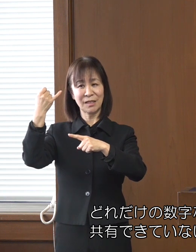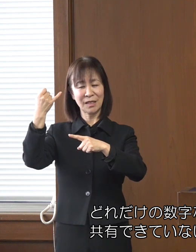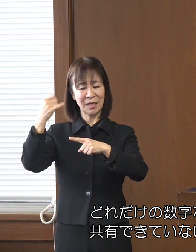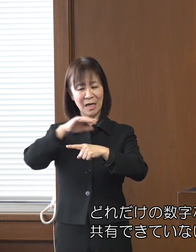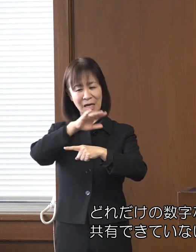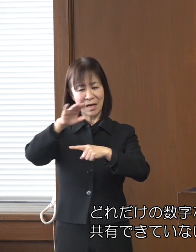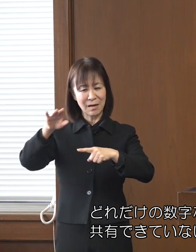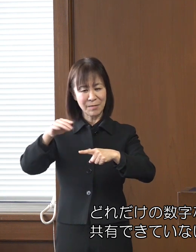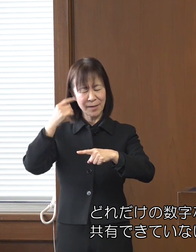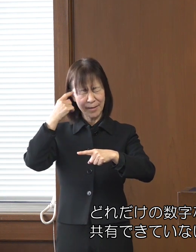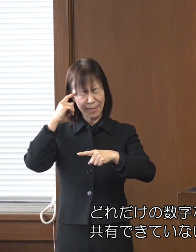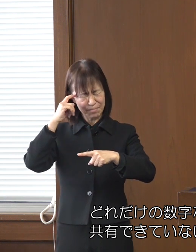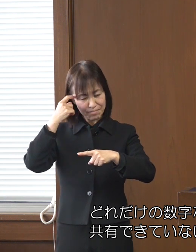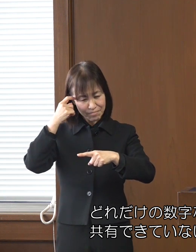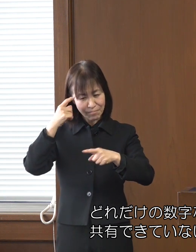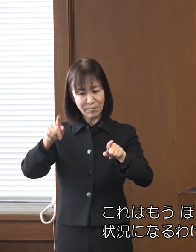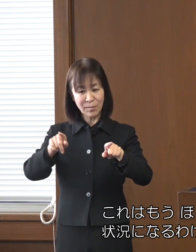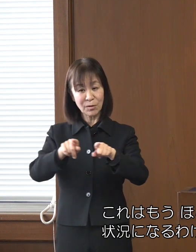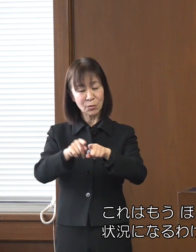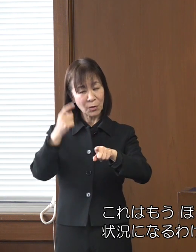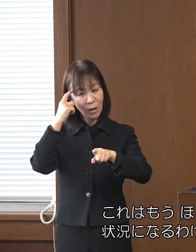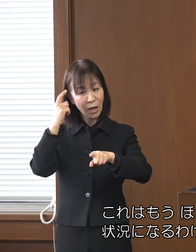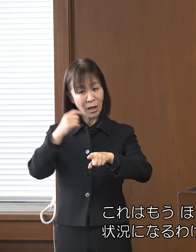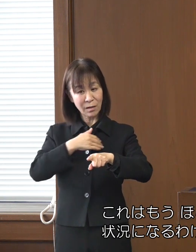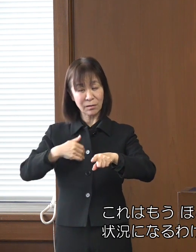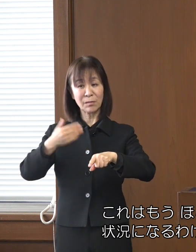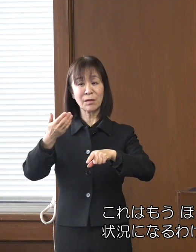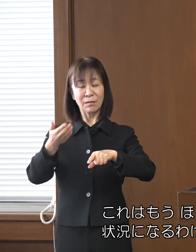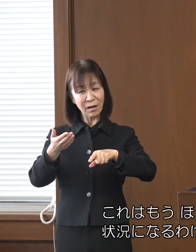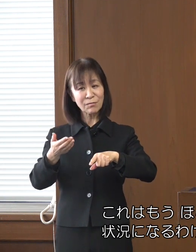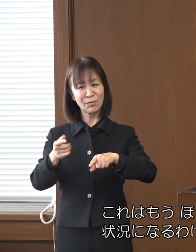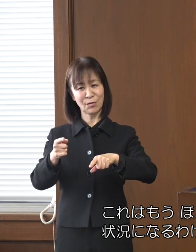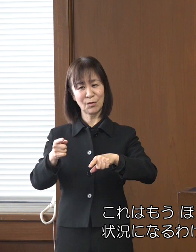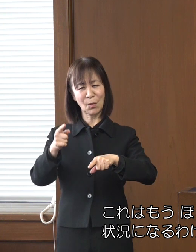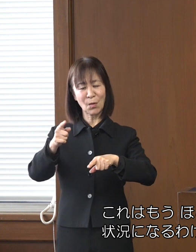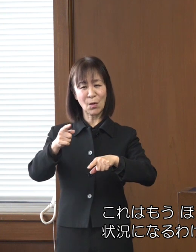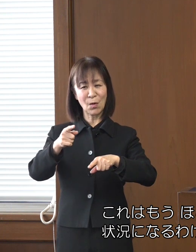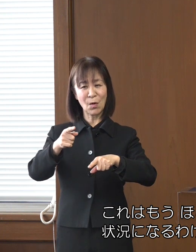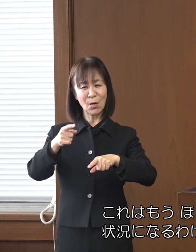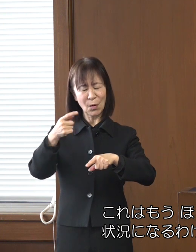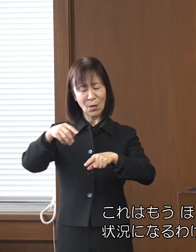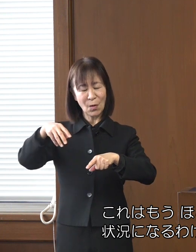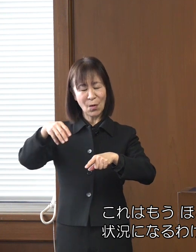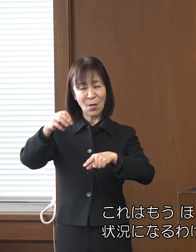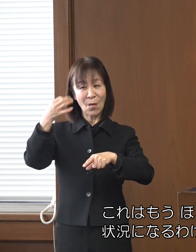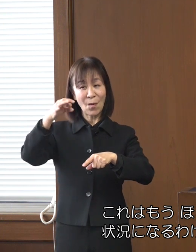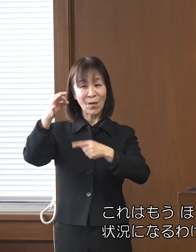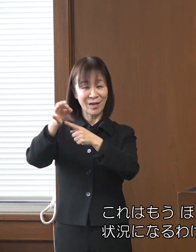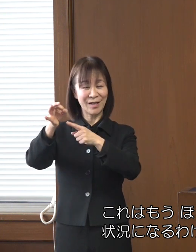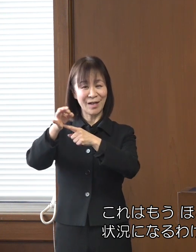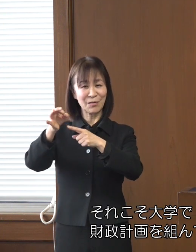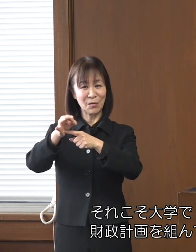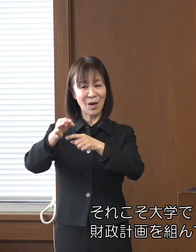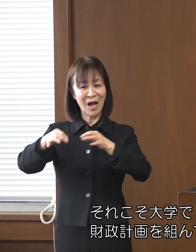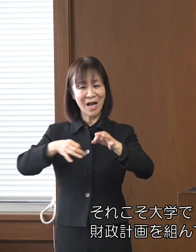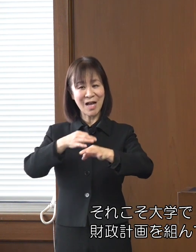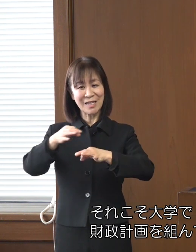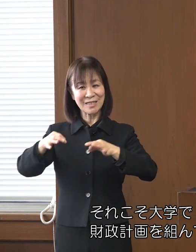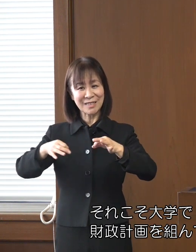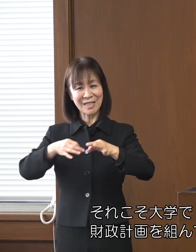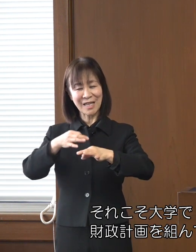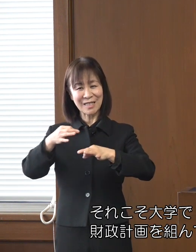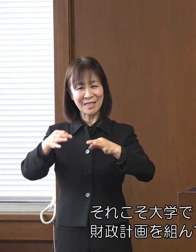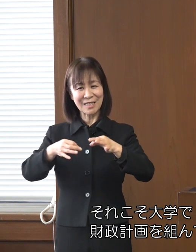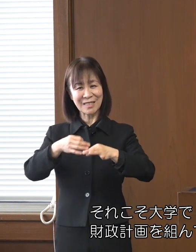共有できないところもあって、これもうほとんど財政組めないような状況になるわけですね。それこそ大学で